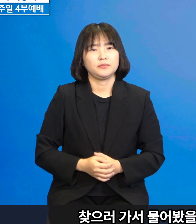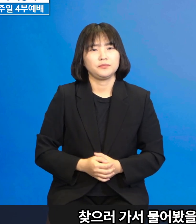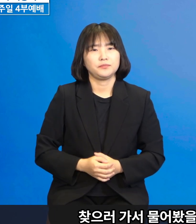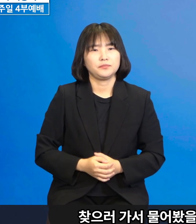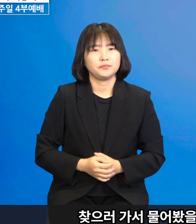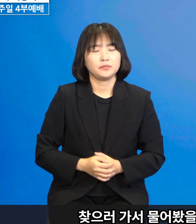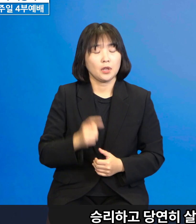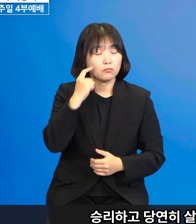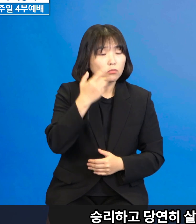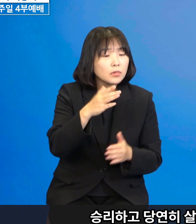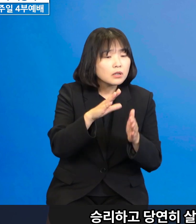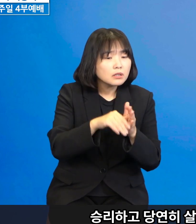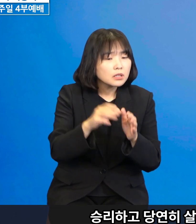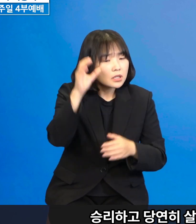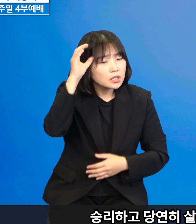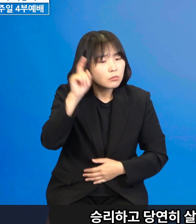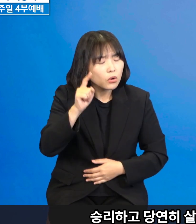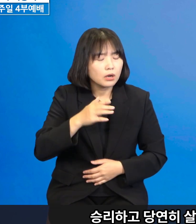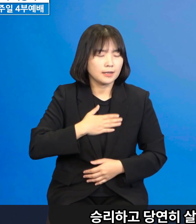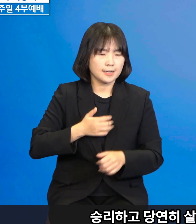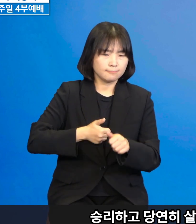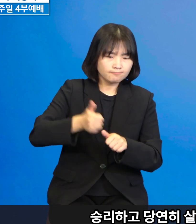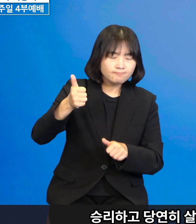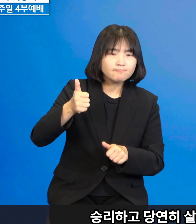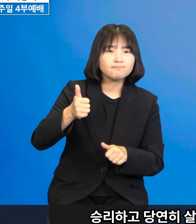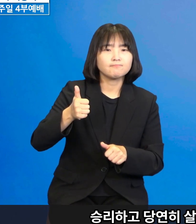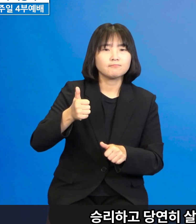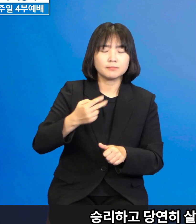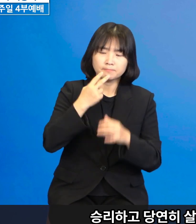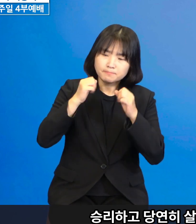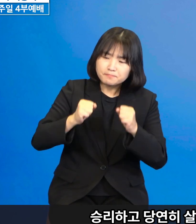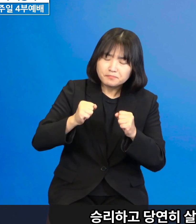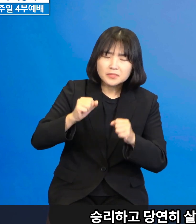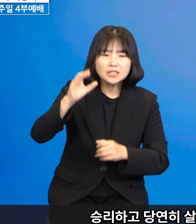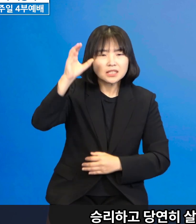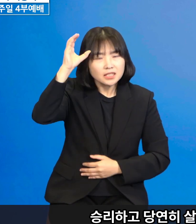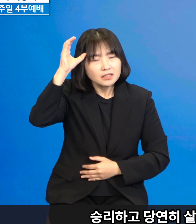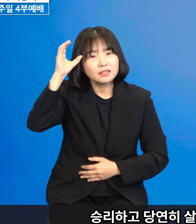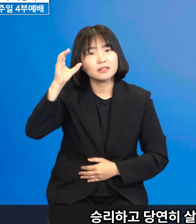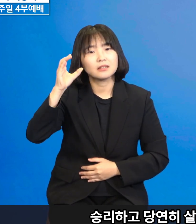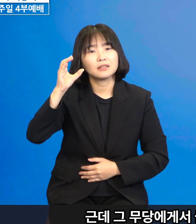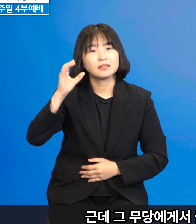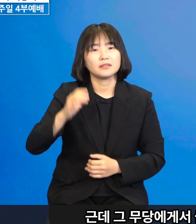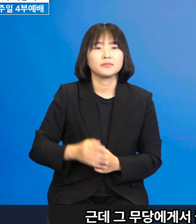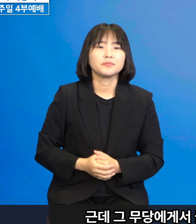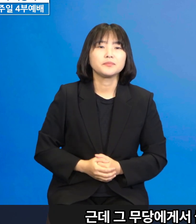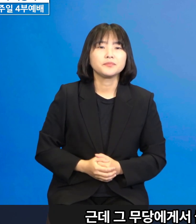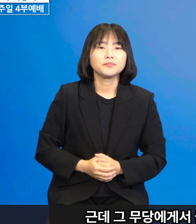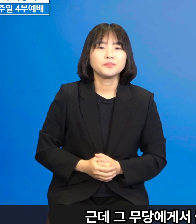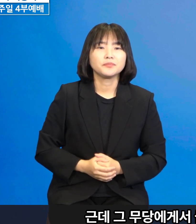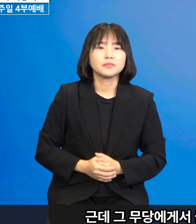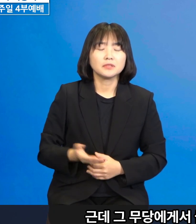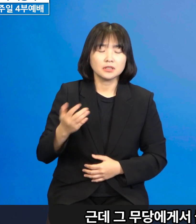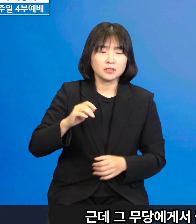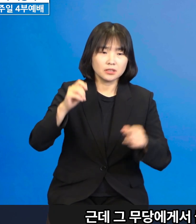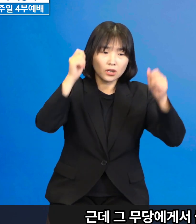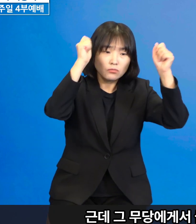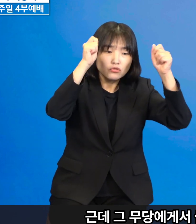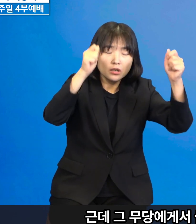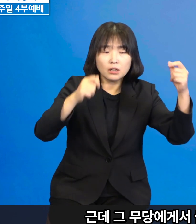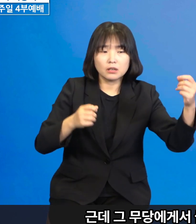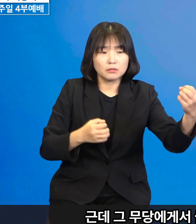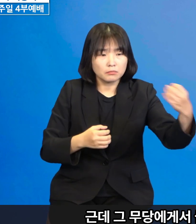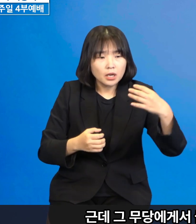뭘 기대하는 거예요? 승리하고 당연히 살기를 기대하고 간 것이죠. 근데 그 무당에게서 들은